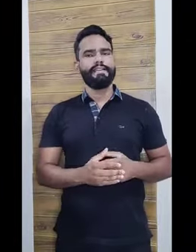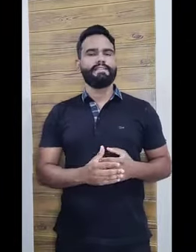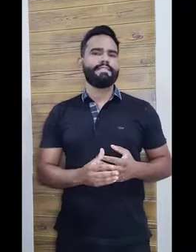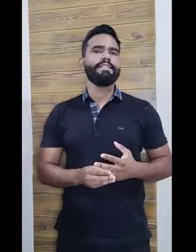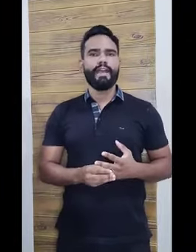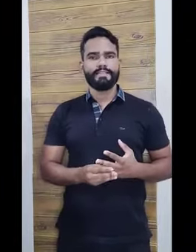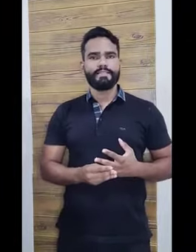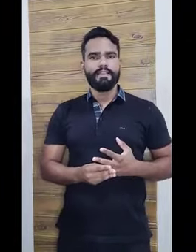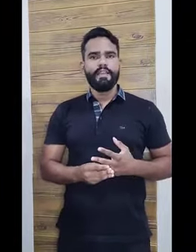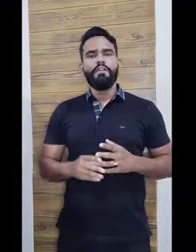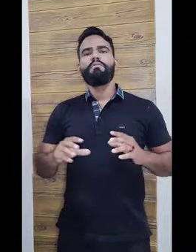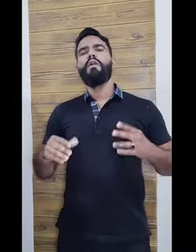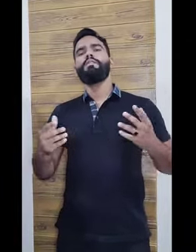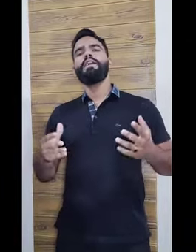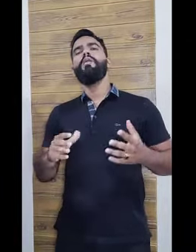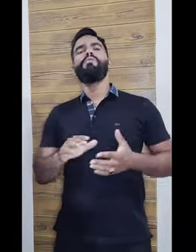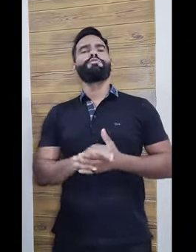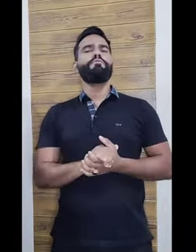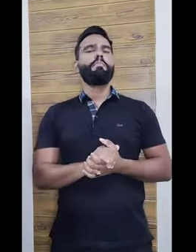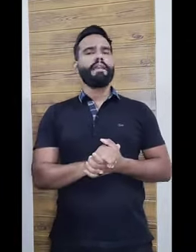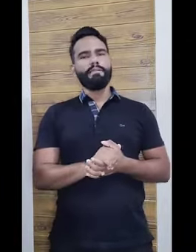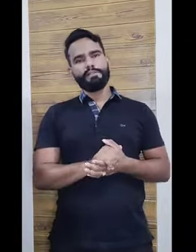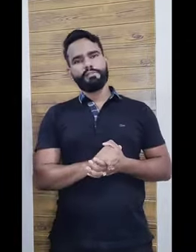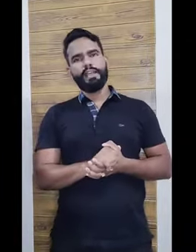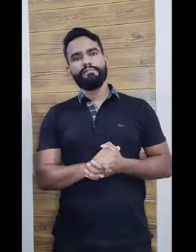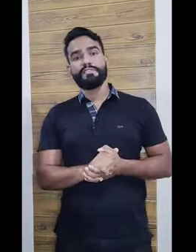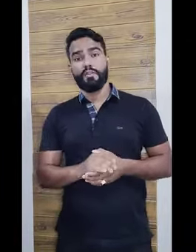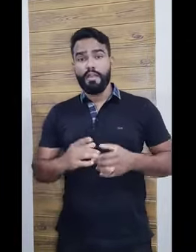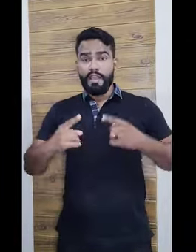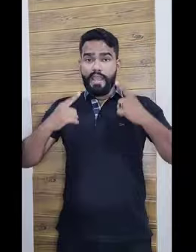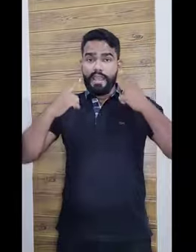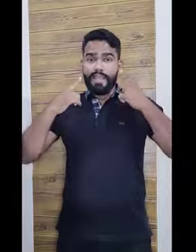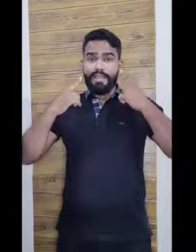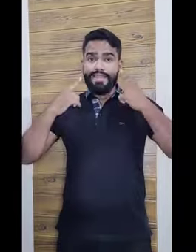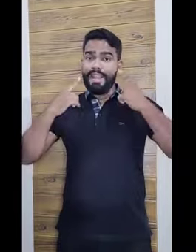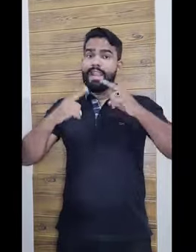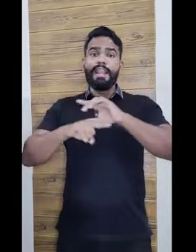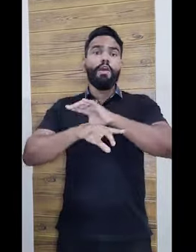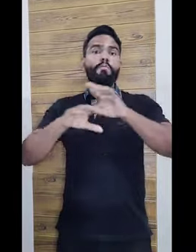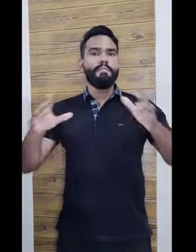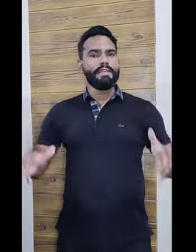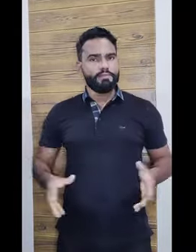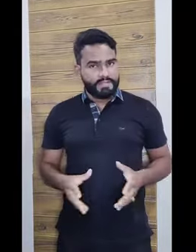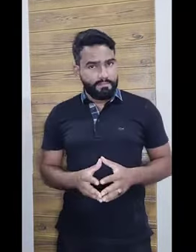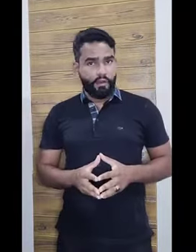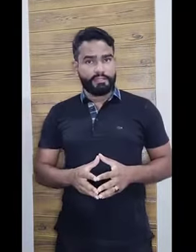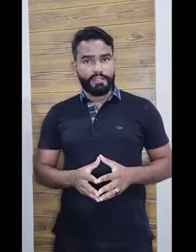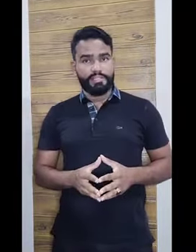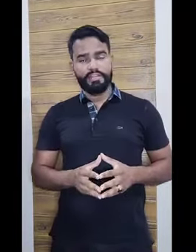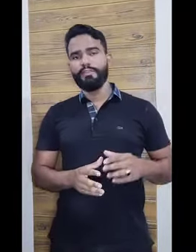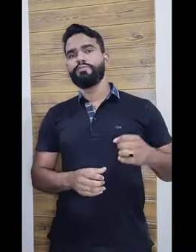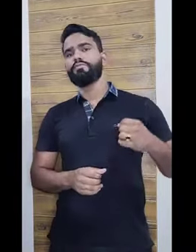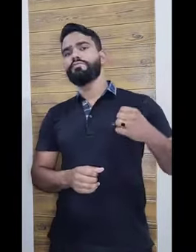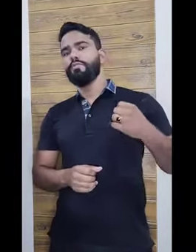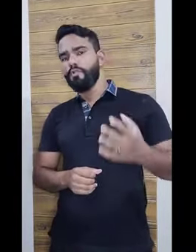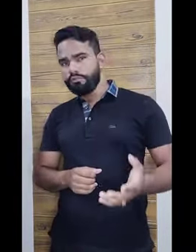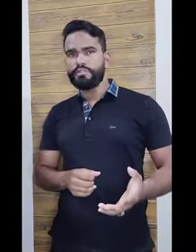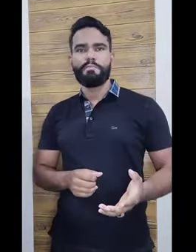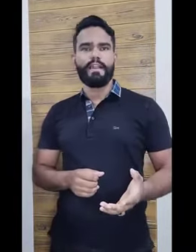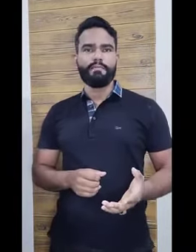de sinais. Qual que é o último parâmetro, Davidson? Ele, não menos importante que os outros